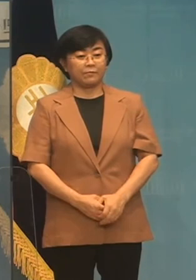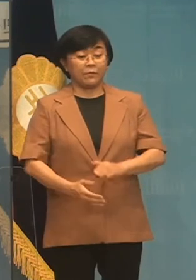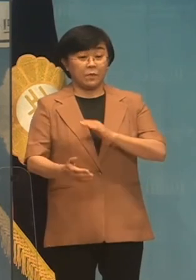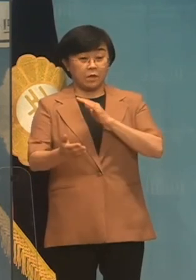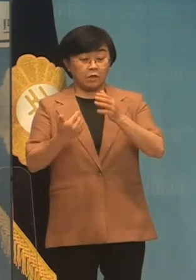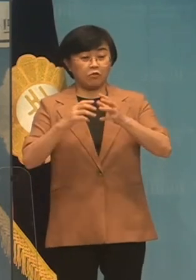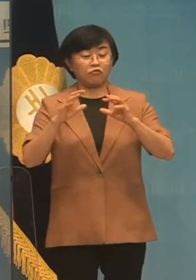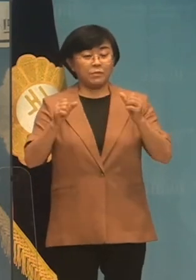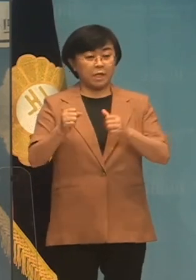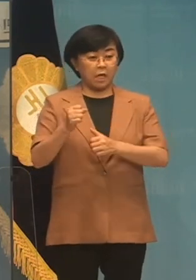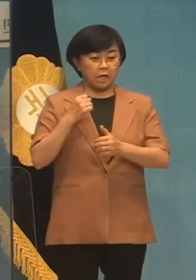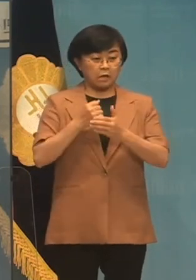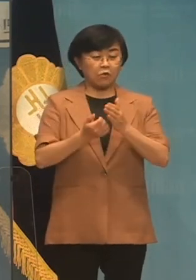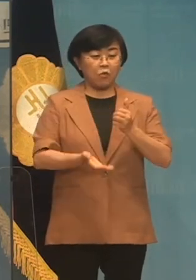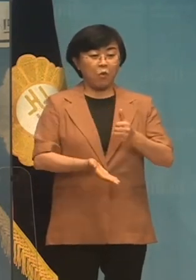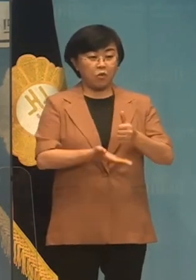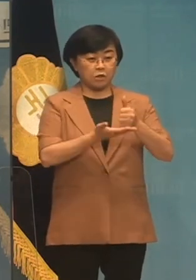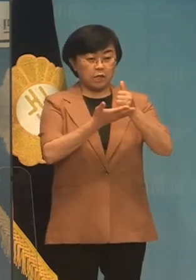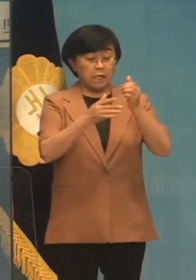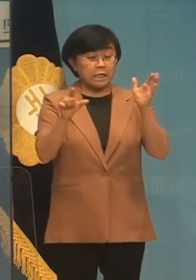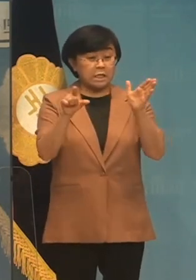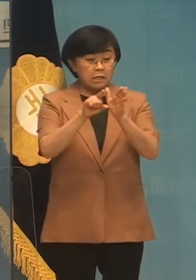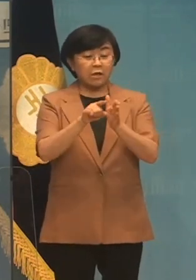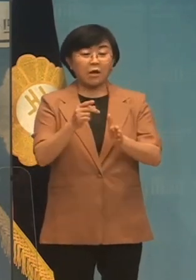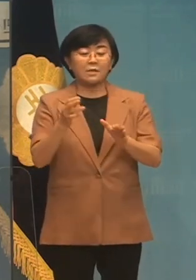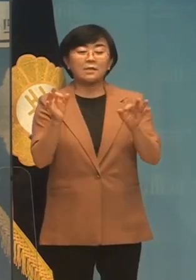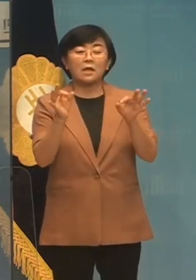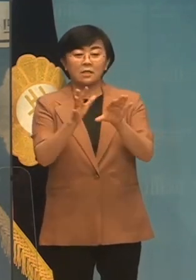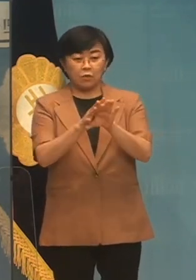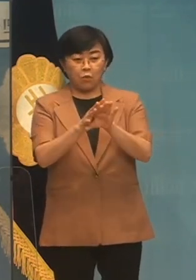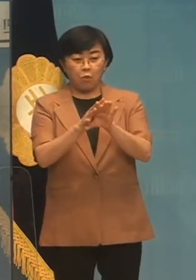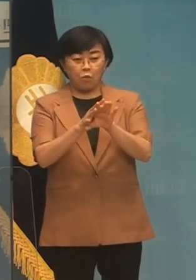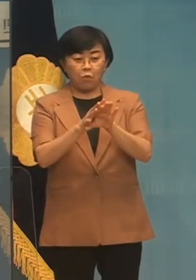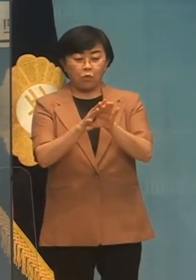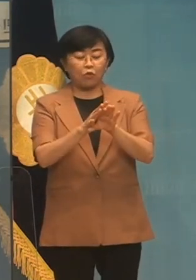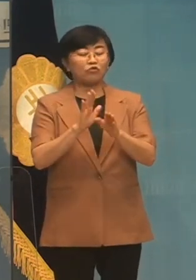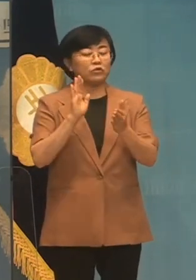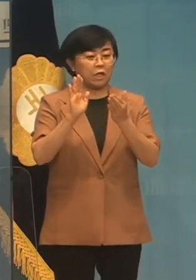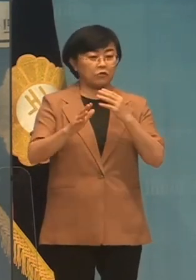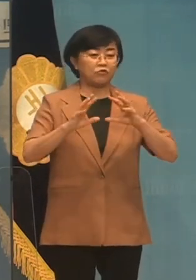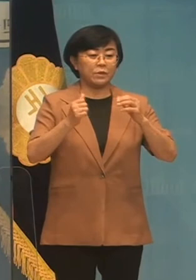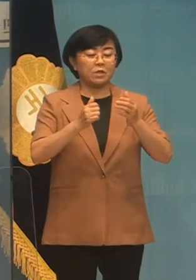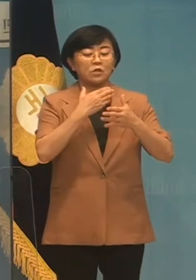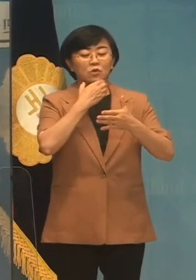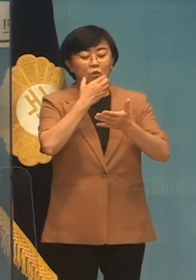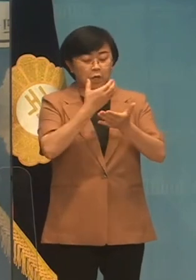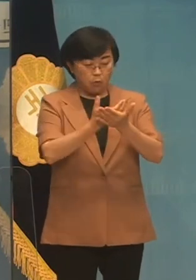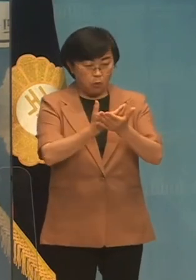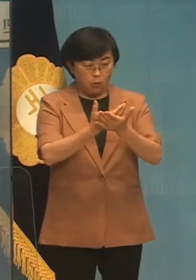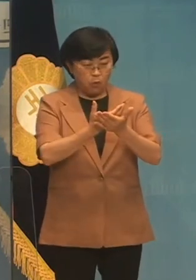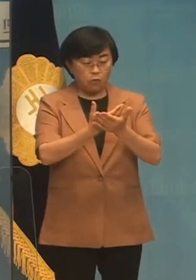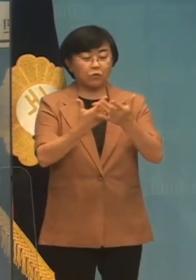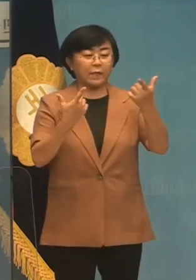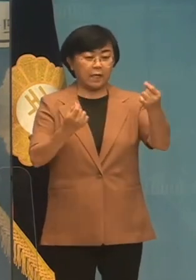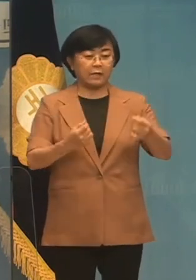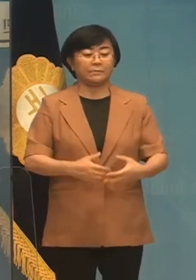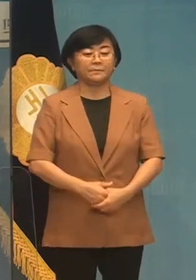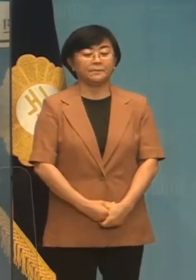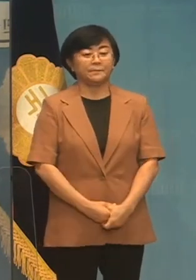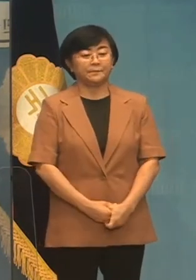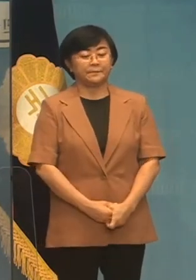전자는 국민의힘 공천의 신뢰도를 무너뜨리는 것이며 후자는 국민을 속인 것과 다름없습니다.